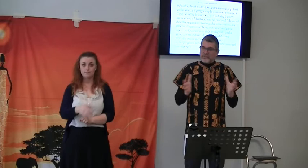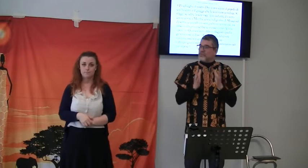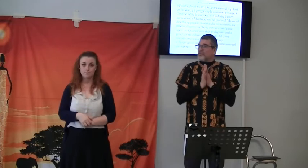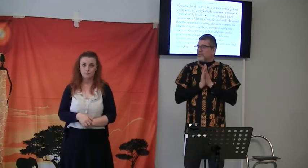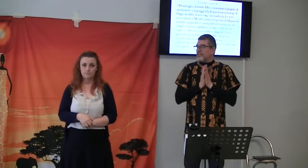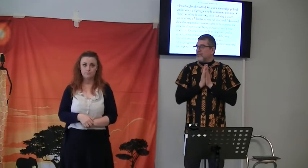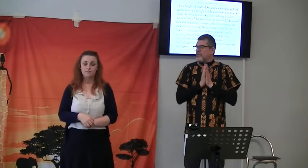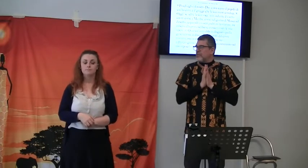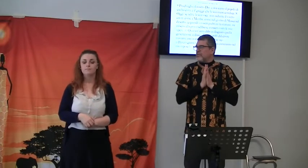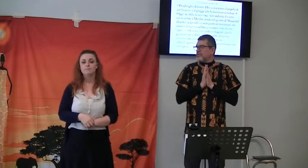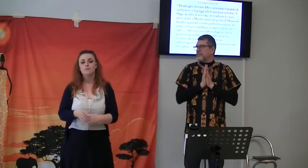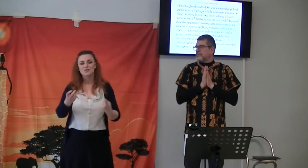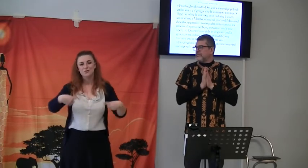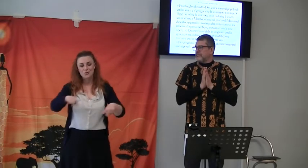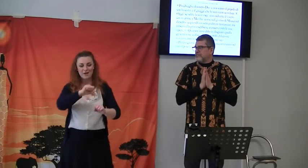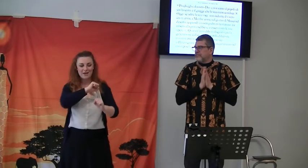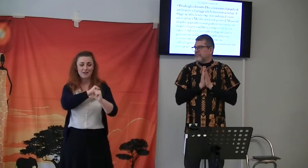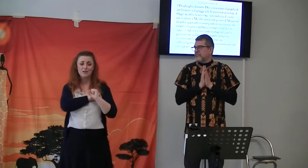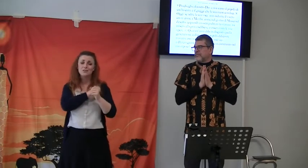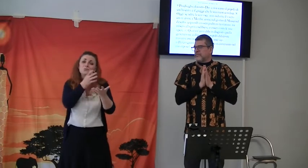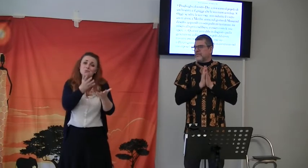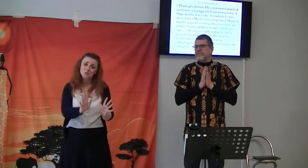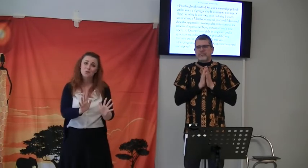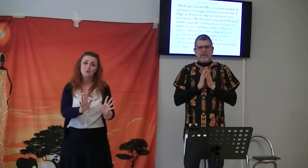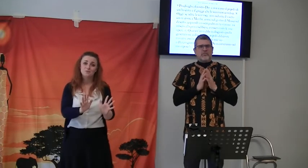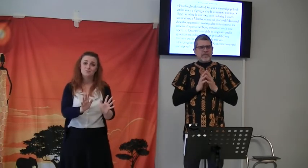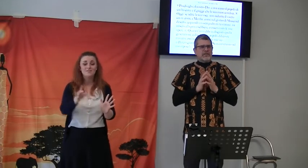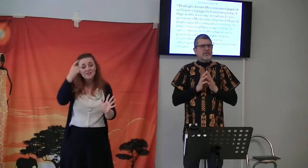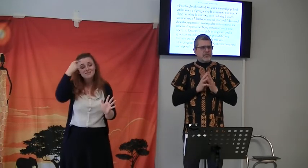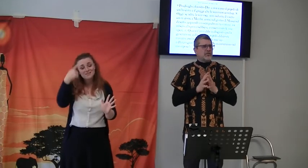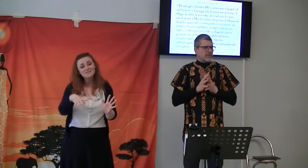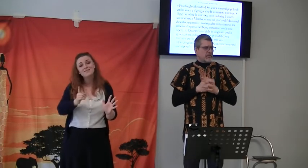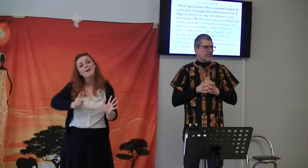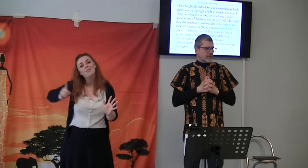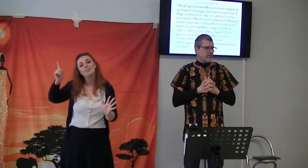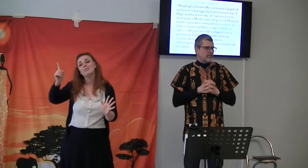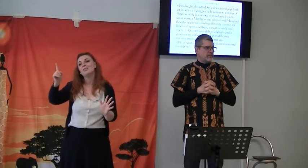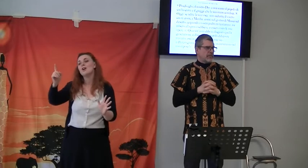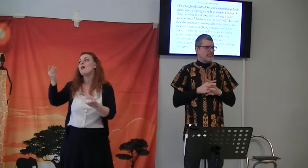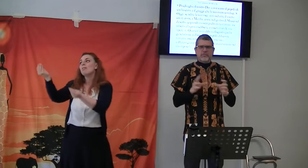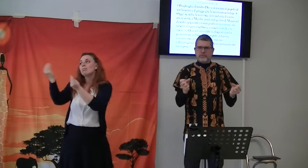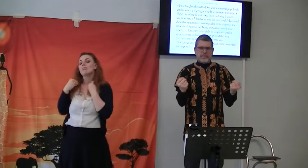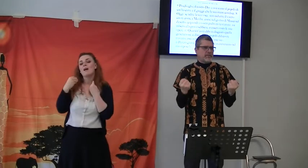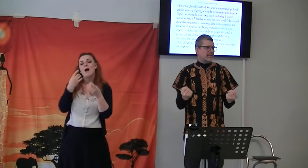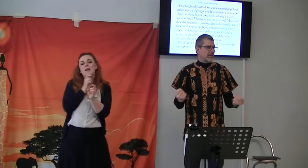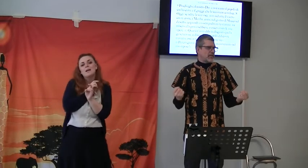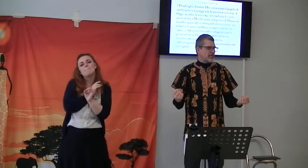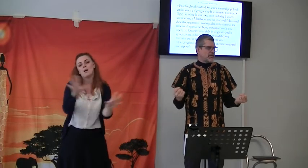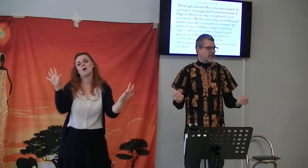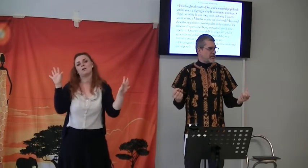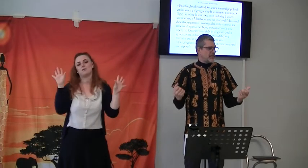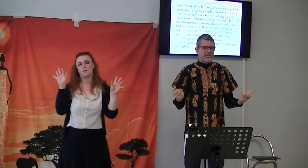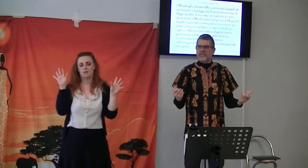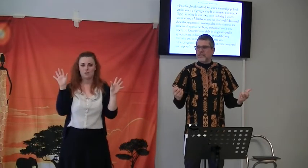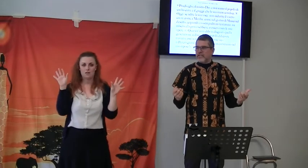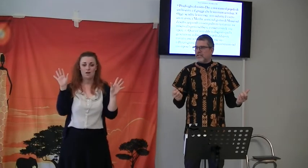Ma quanto noi che abbiamo creduto, noi sappiamo che è Dio il nostro libertatore. L'abbiamo sperimentato nella nostra